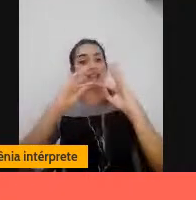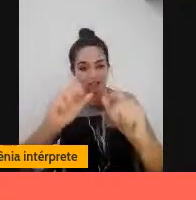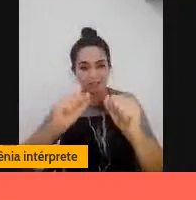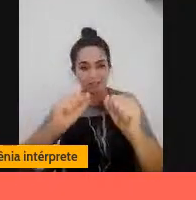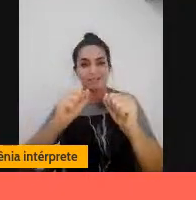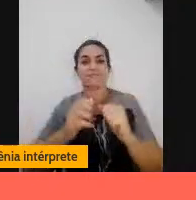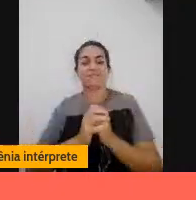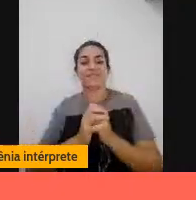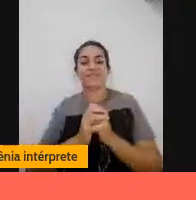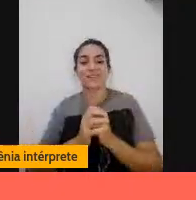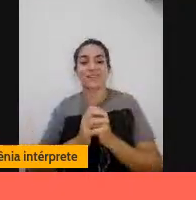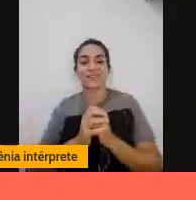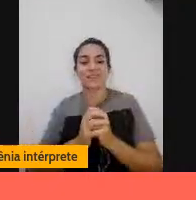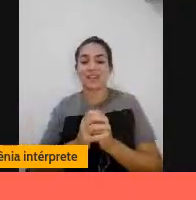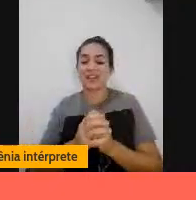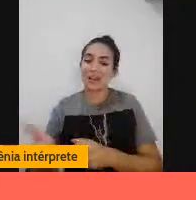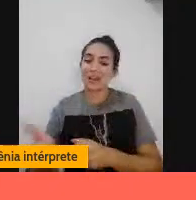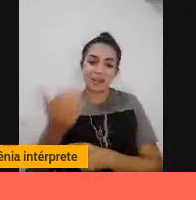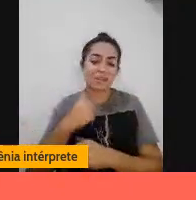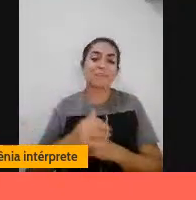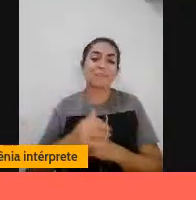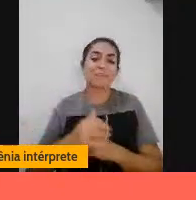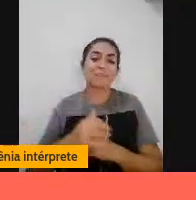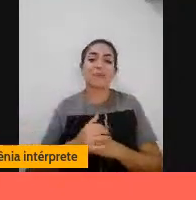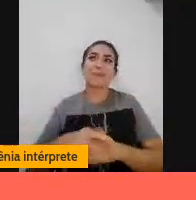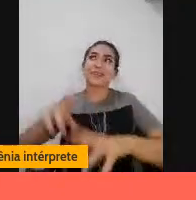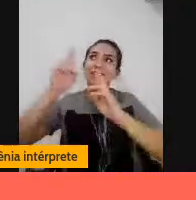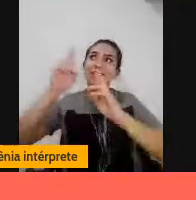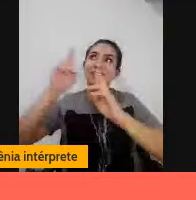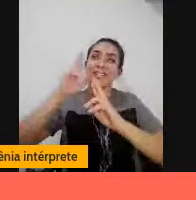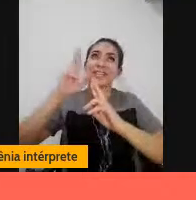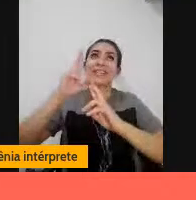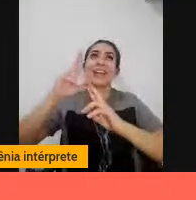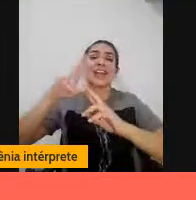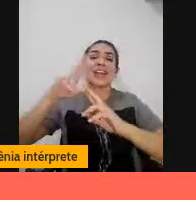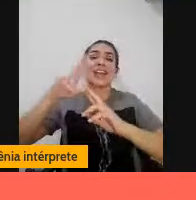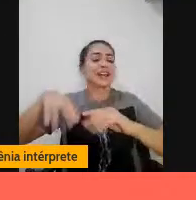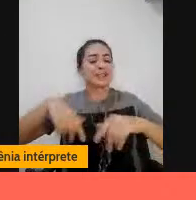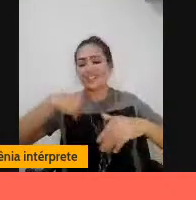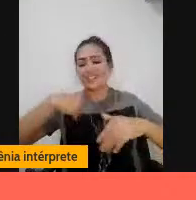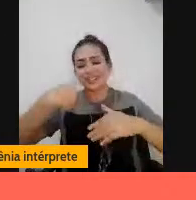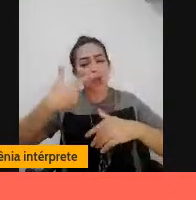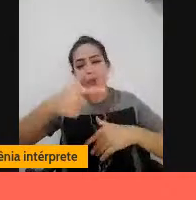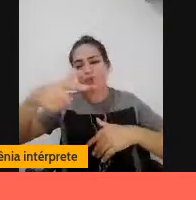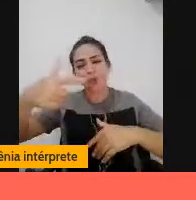E simbora para o ano que vem, né? Espero que tenha mais e mais. Obrigada.